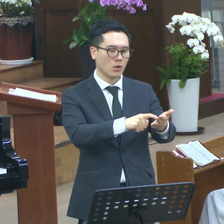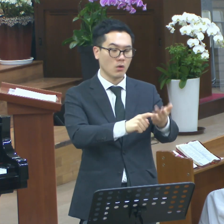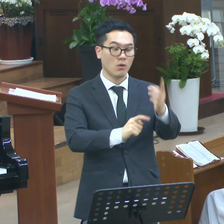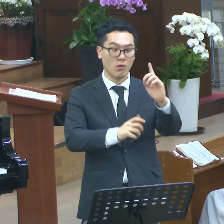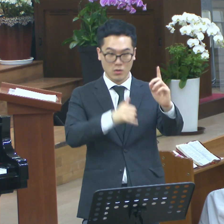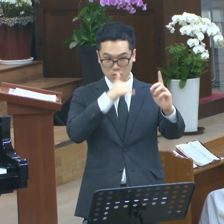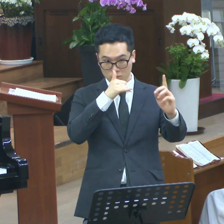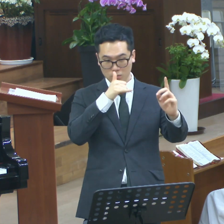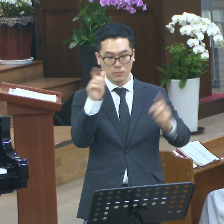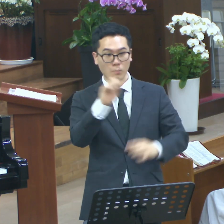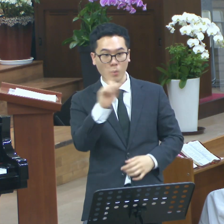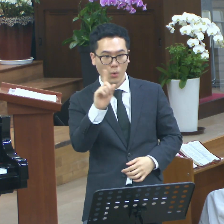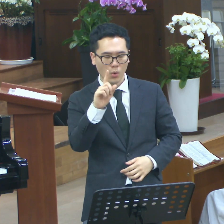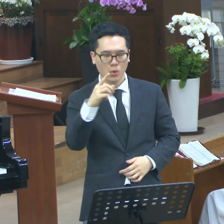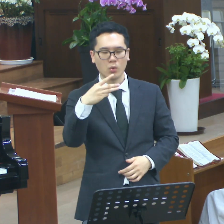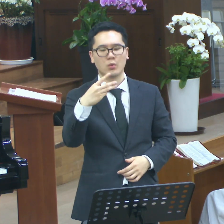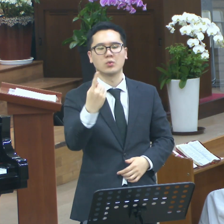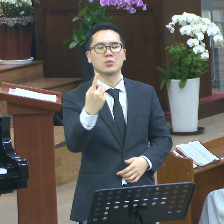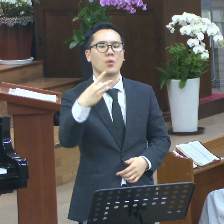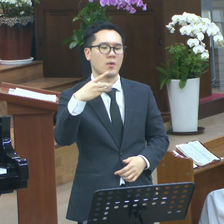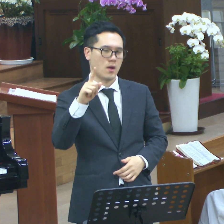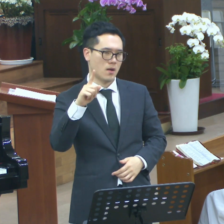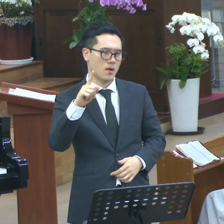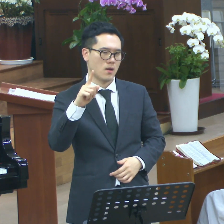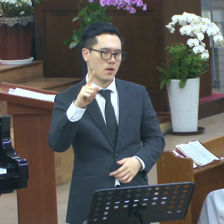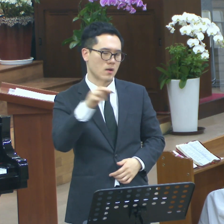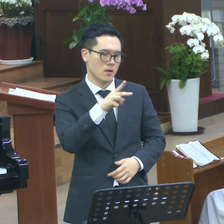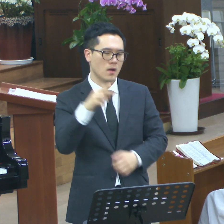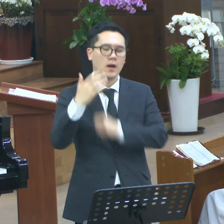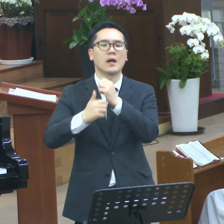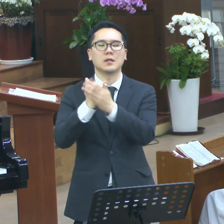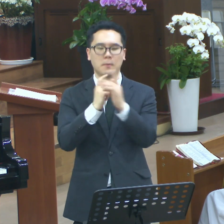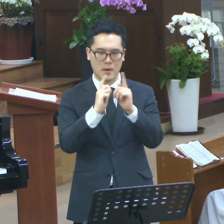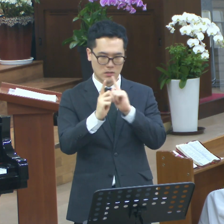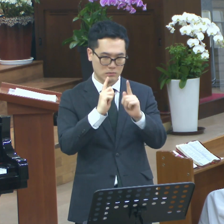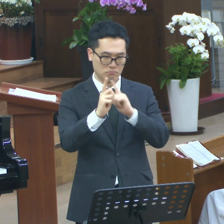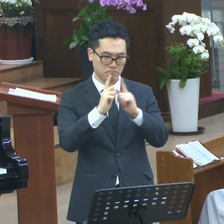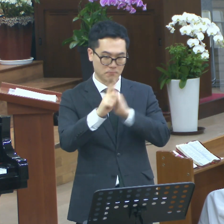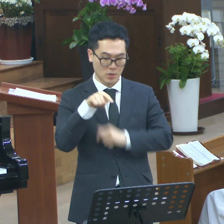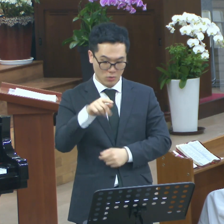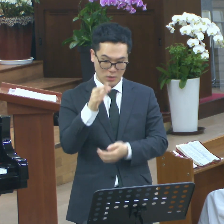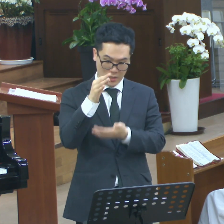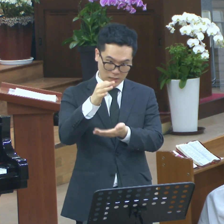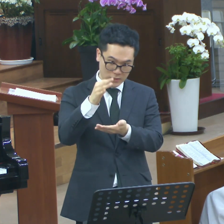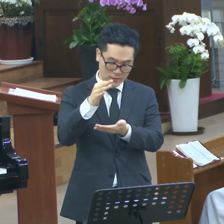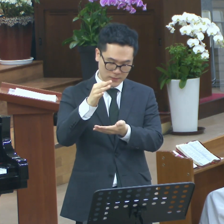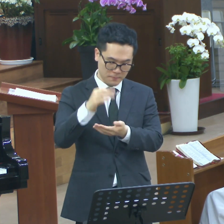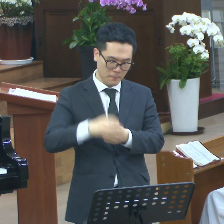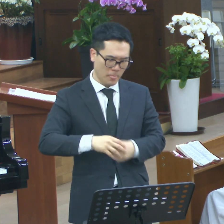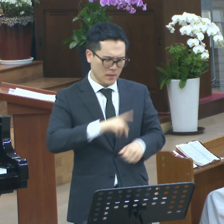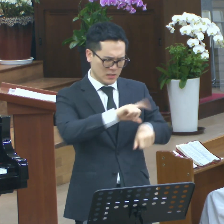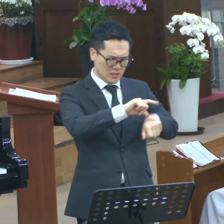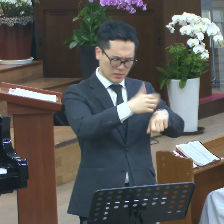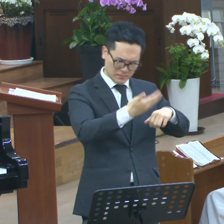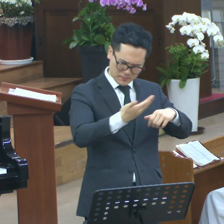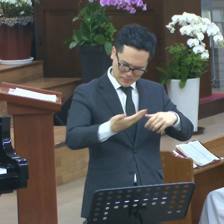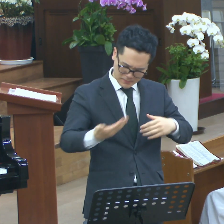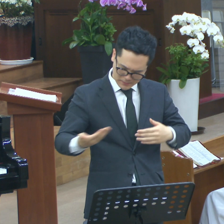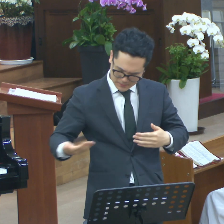말씀, 계명. 이 가치는 아무리 세월이 흘러도 부작용도 없고 가장 좋은 것을 우리에게